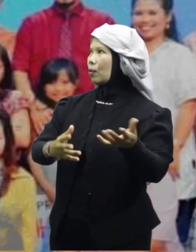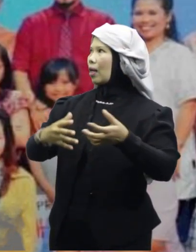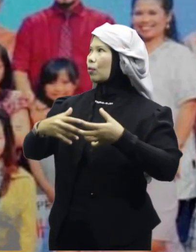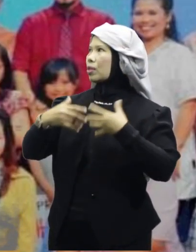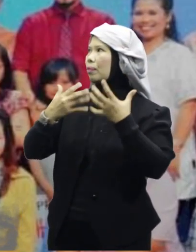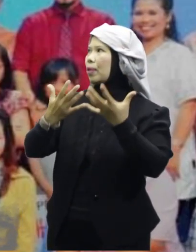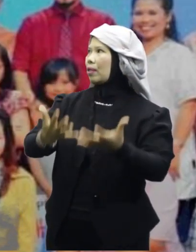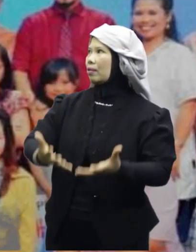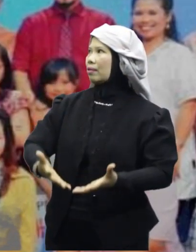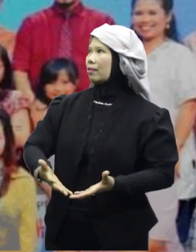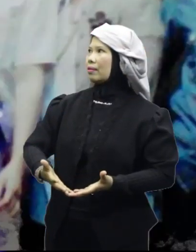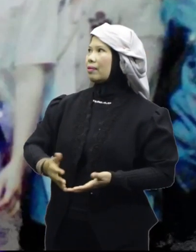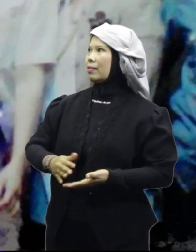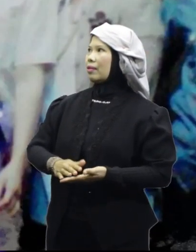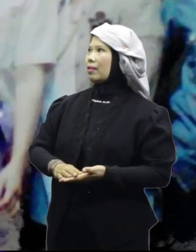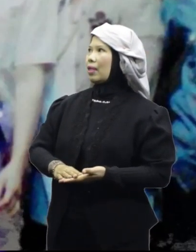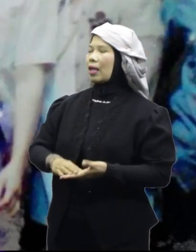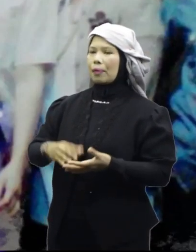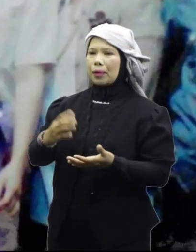klien itu kan harus lebih